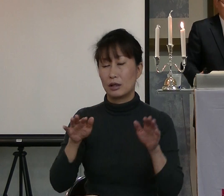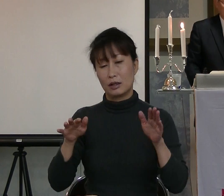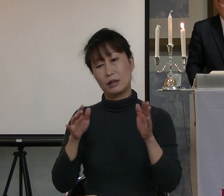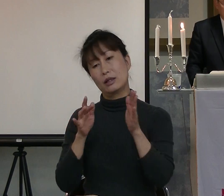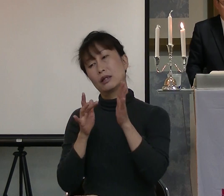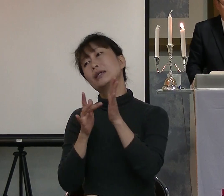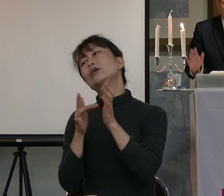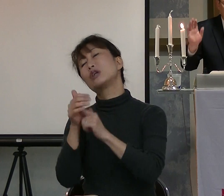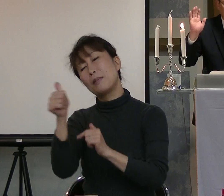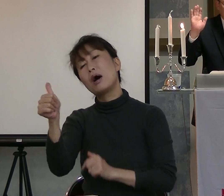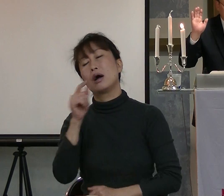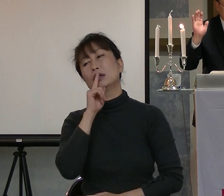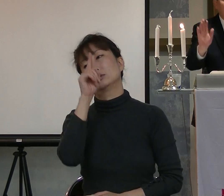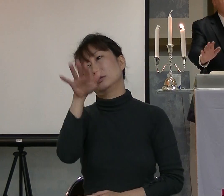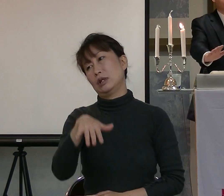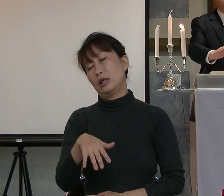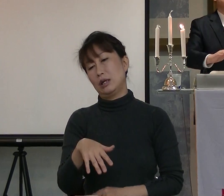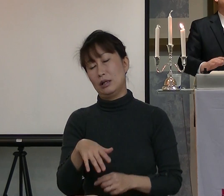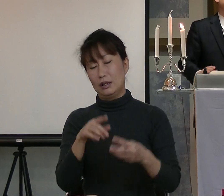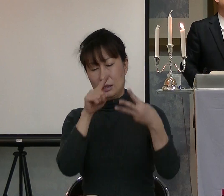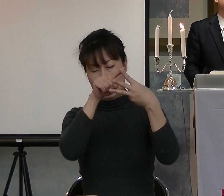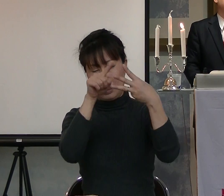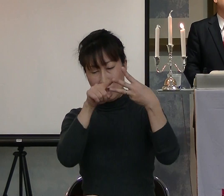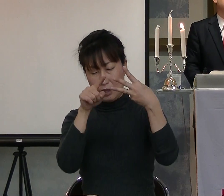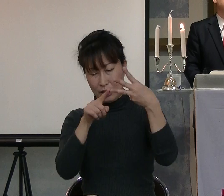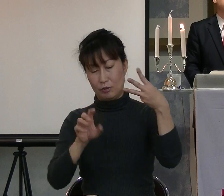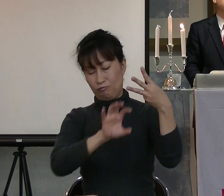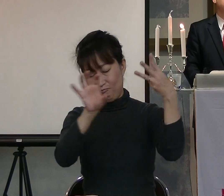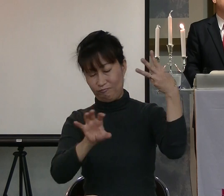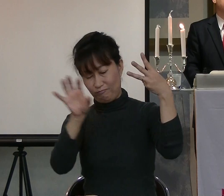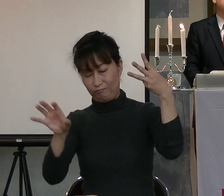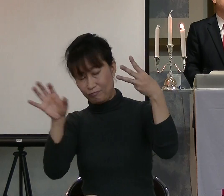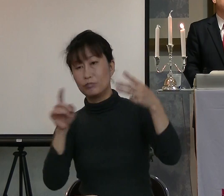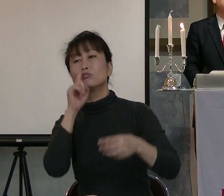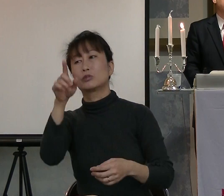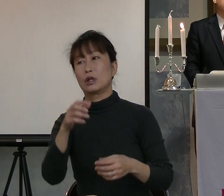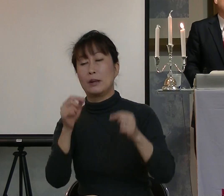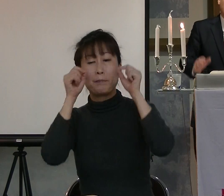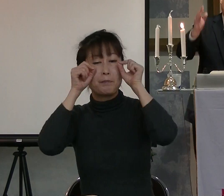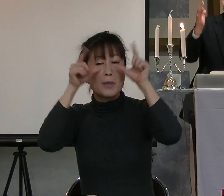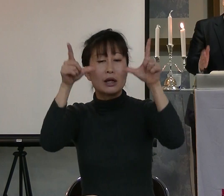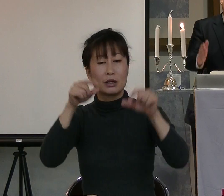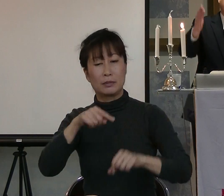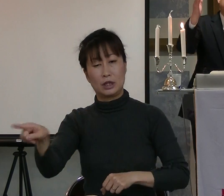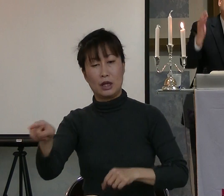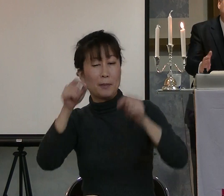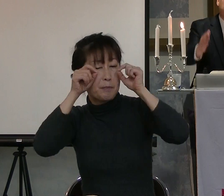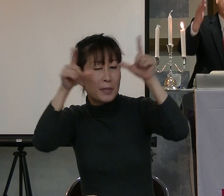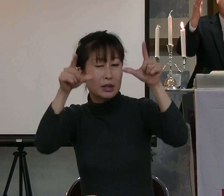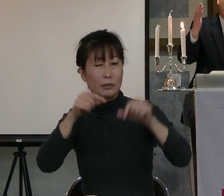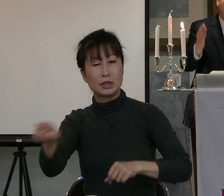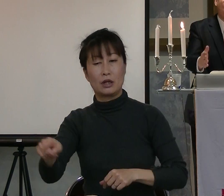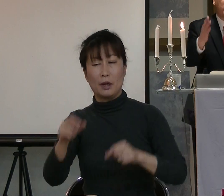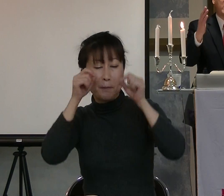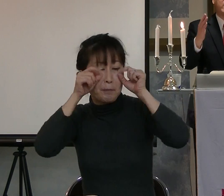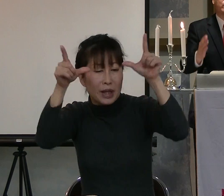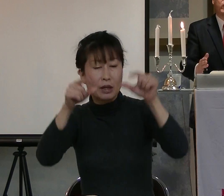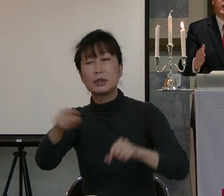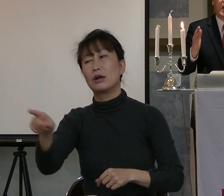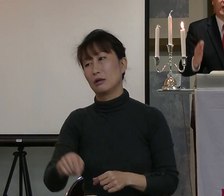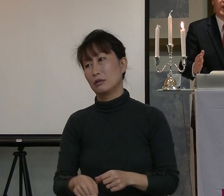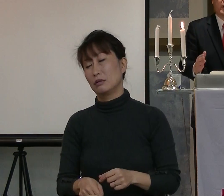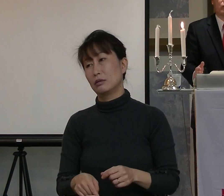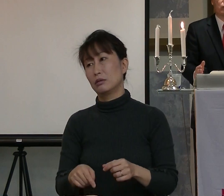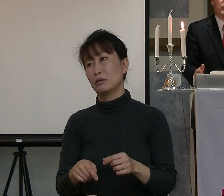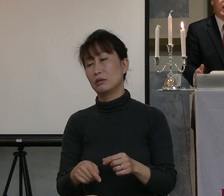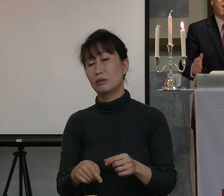目を覚ましてなさい。 その時がいつであろうか、それ